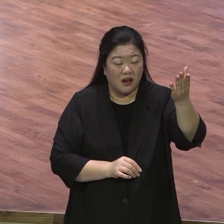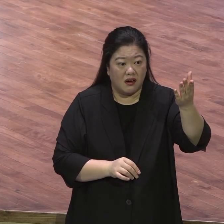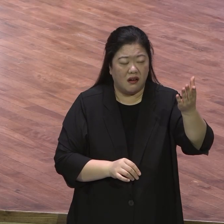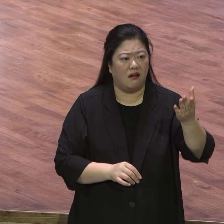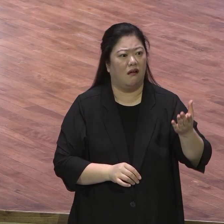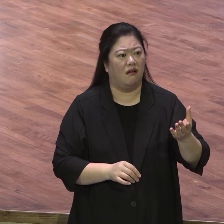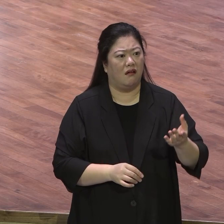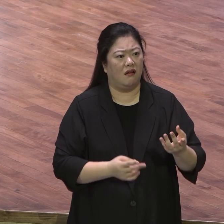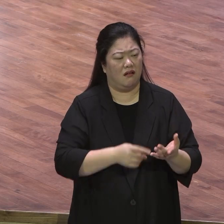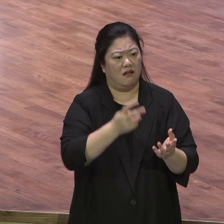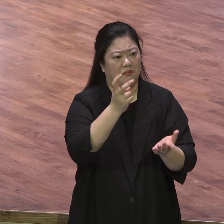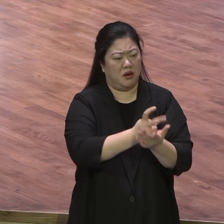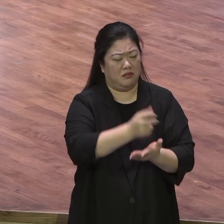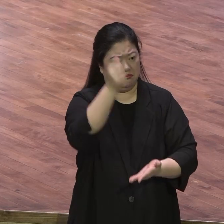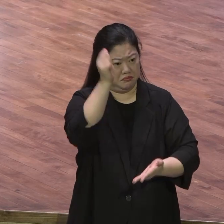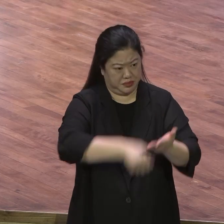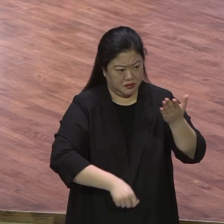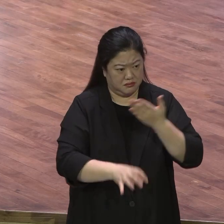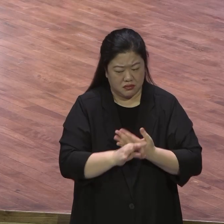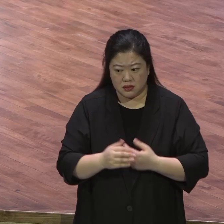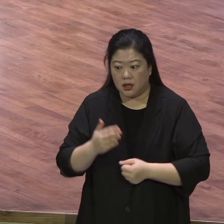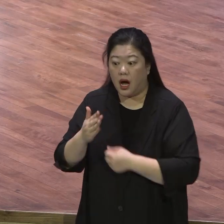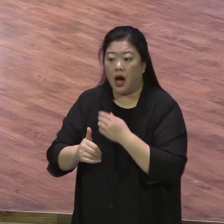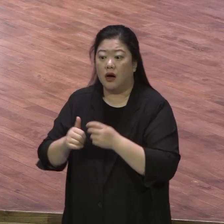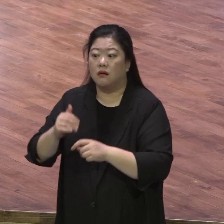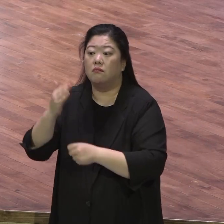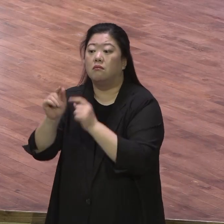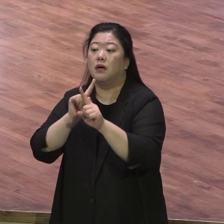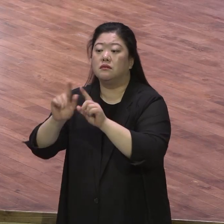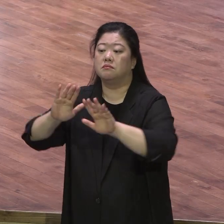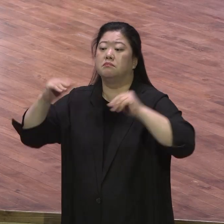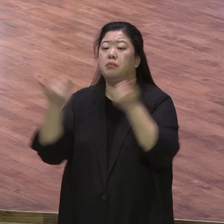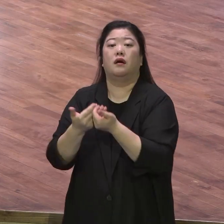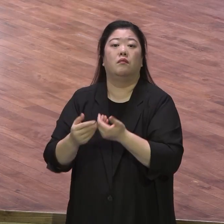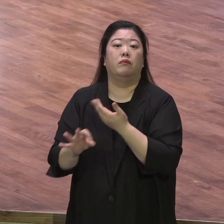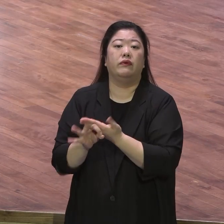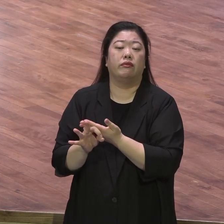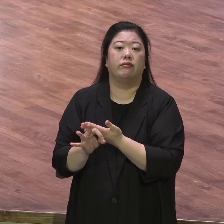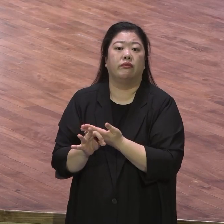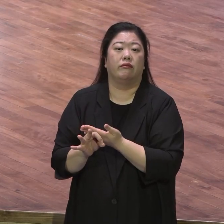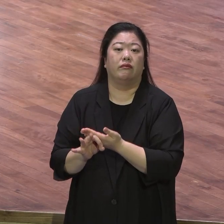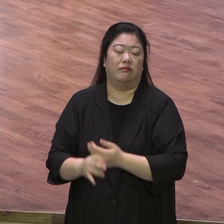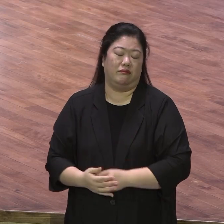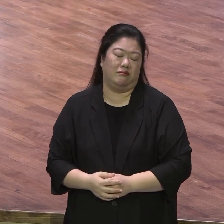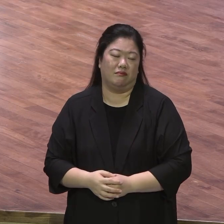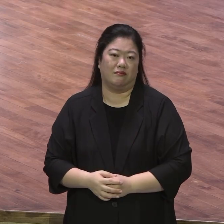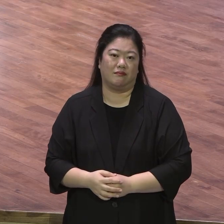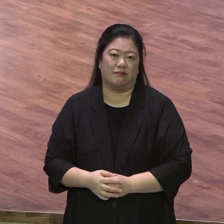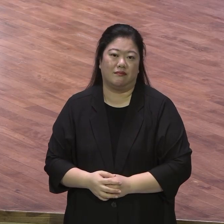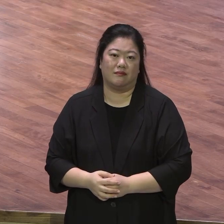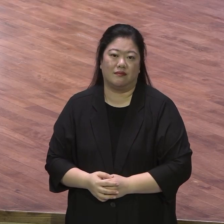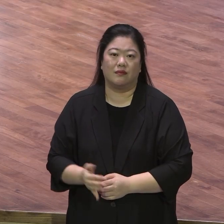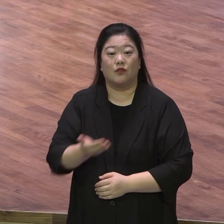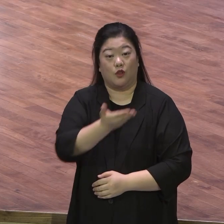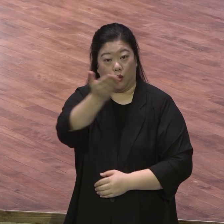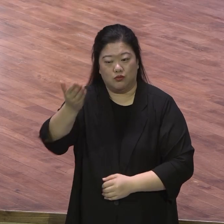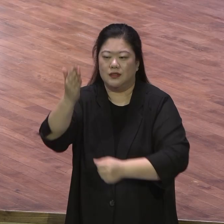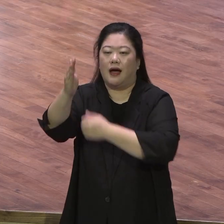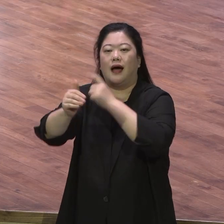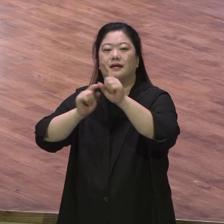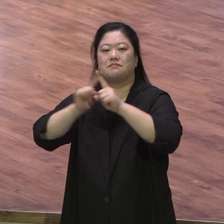항상 우리는요 하나님의 절대주권 하나님의 말씀 중심으로 살아야 돼요